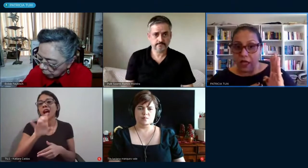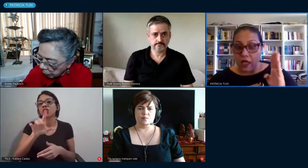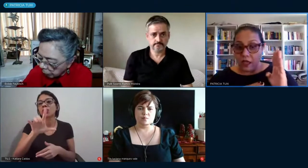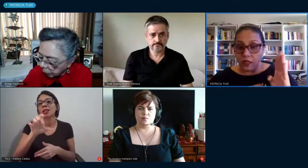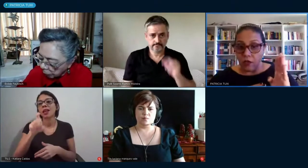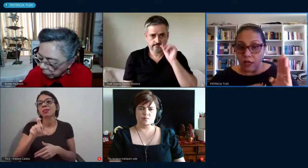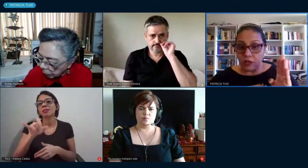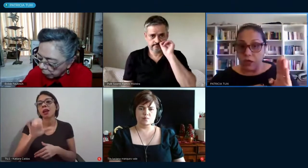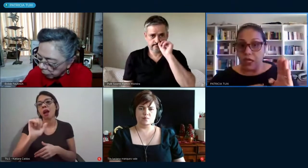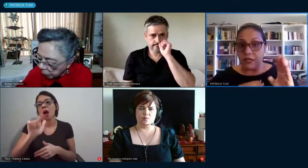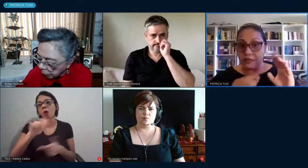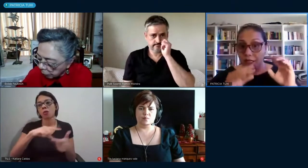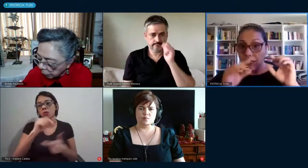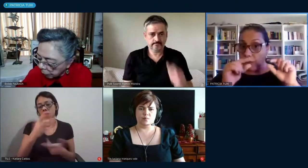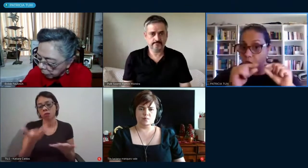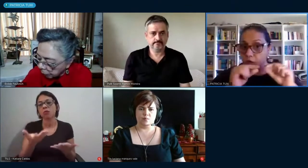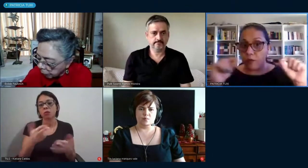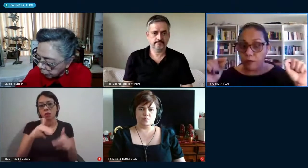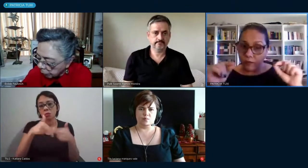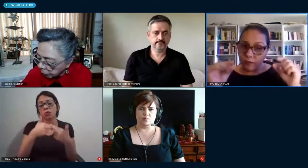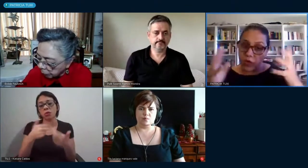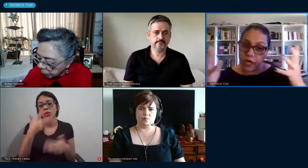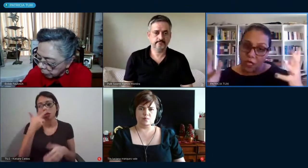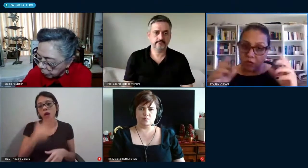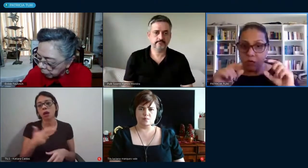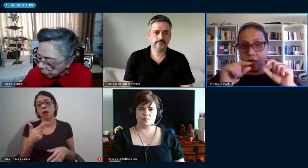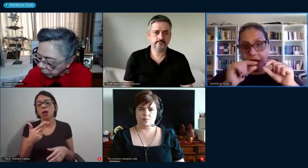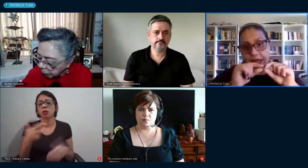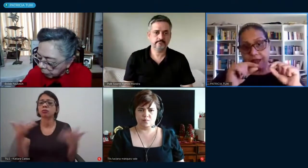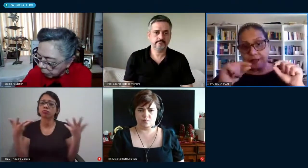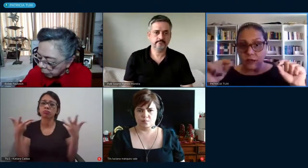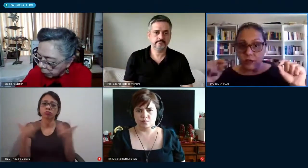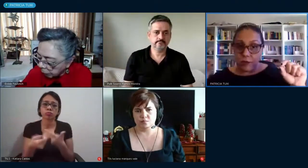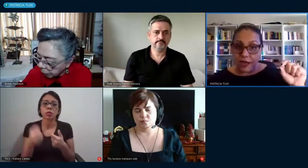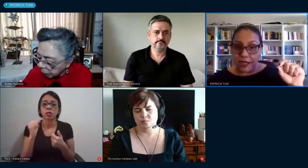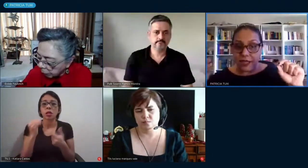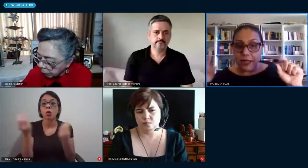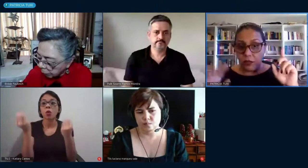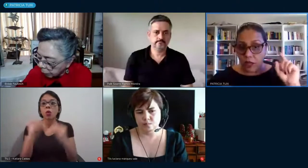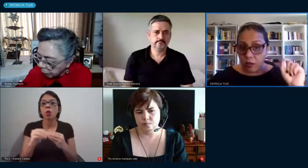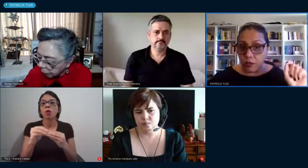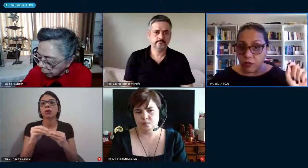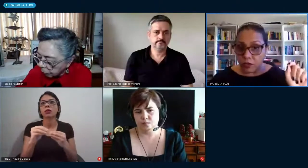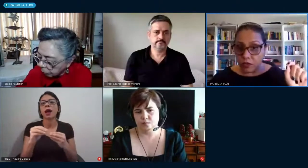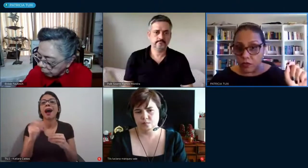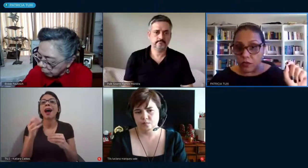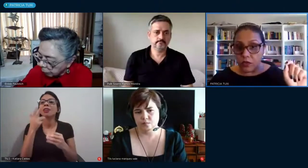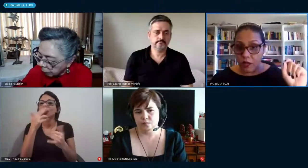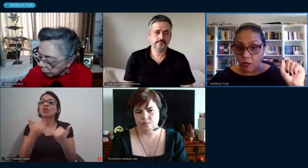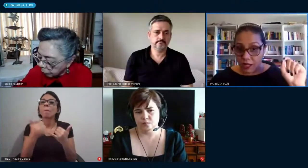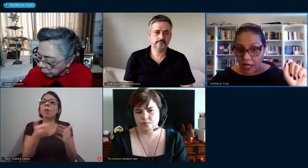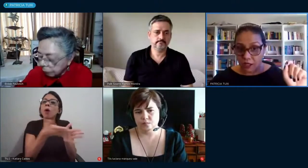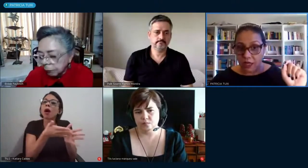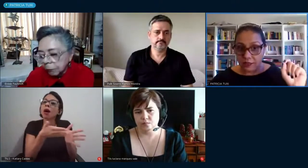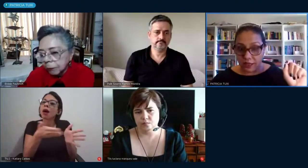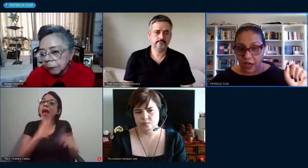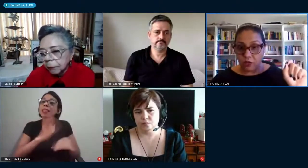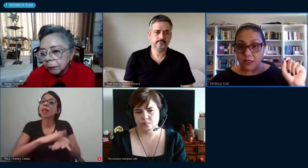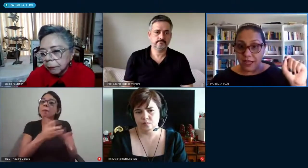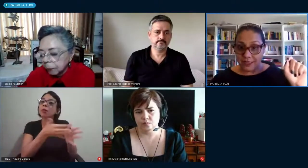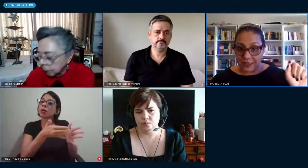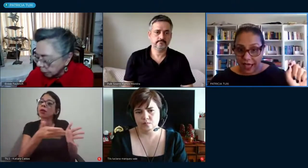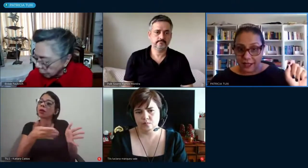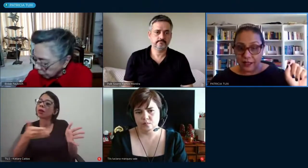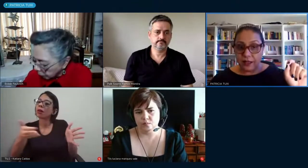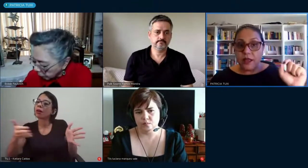né? Então, eu acho que seria muito bonito a realização de uma linha do tempo dos estudos da unidade